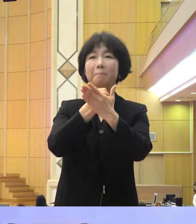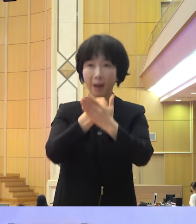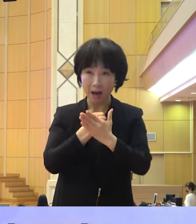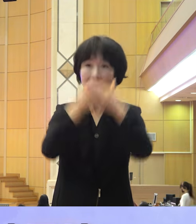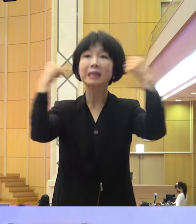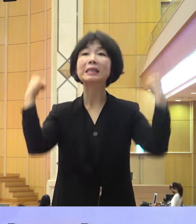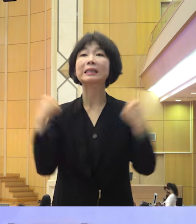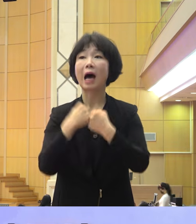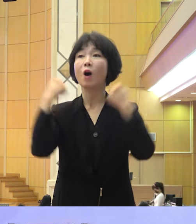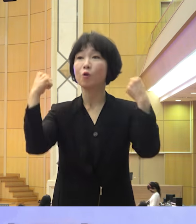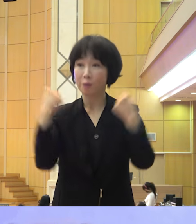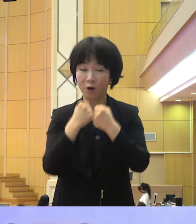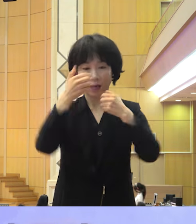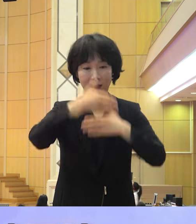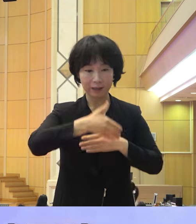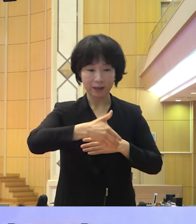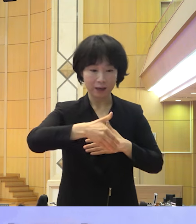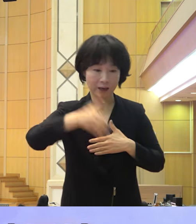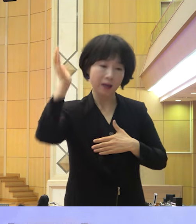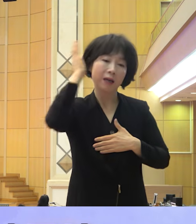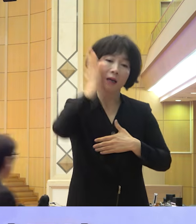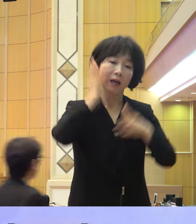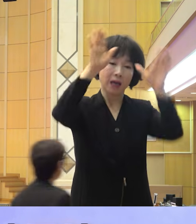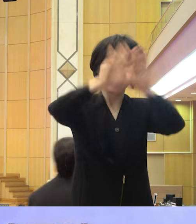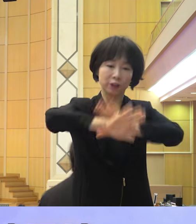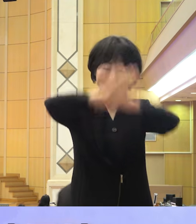담대히 싸우며 나가세.